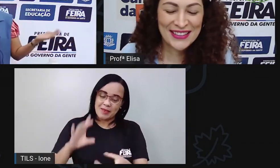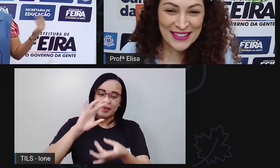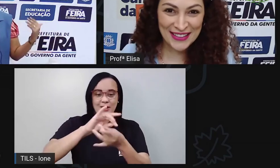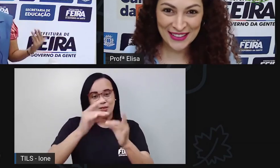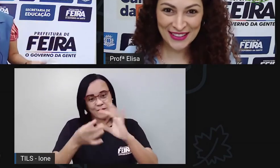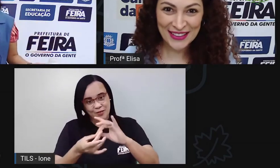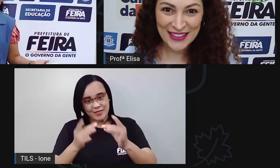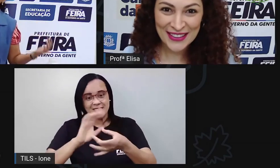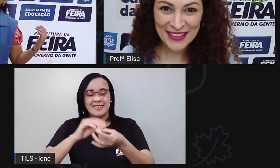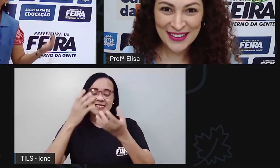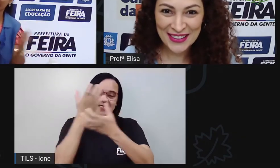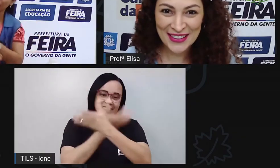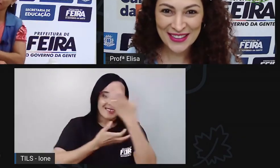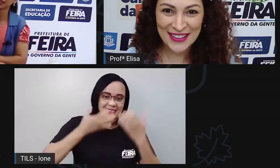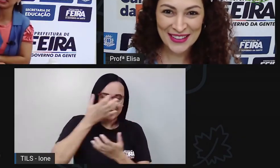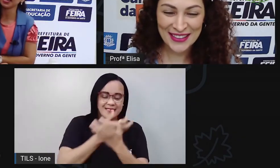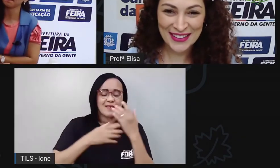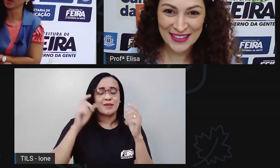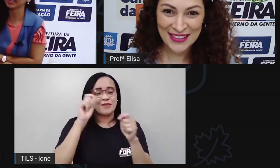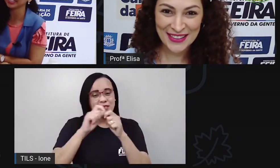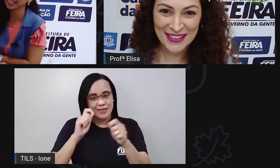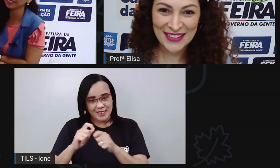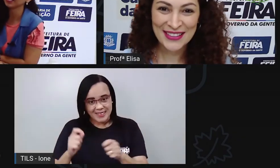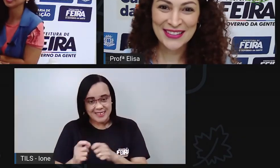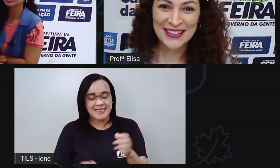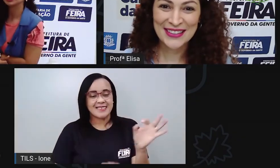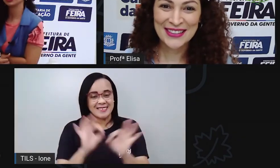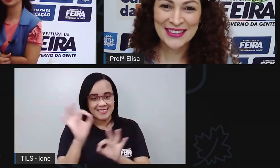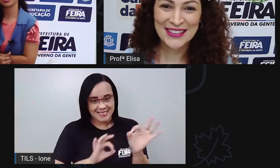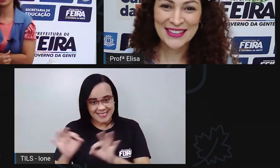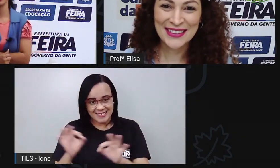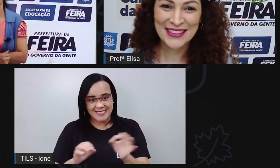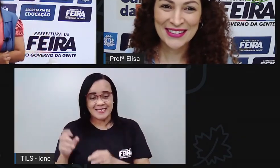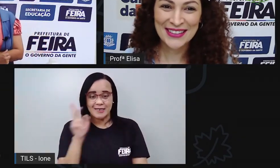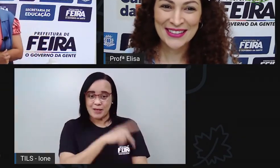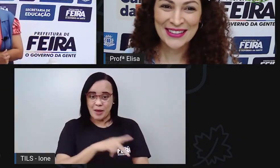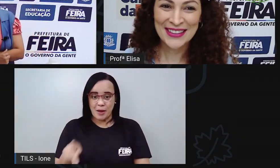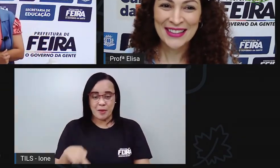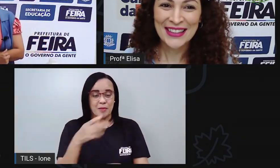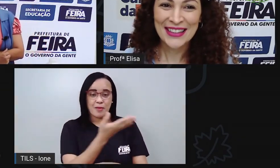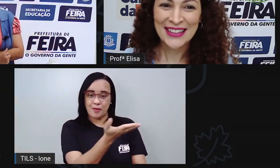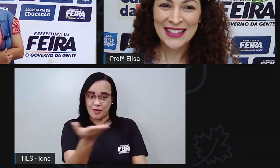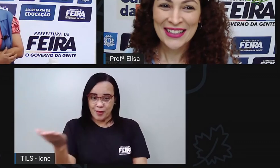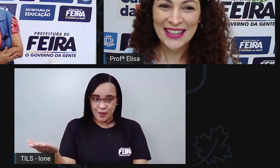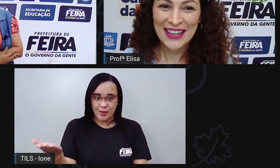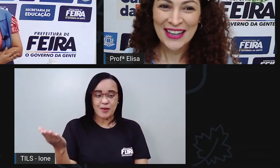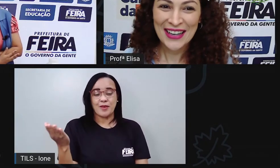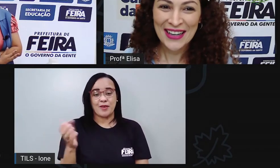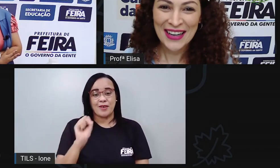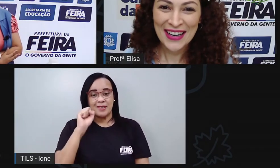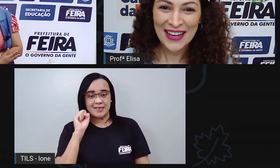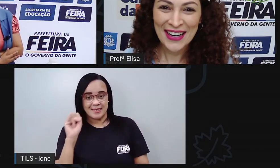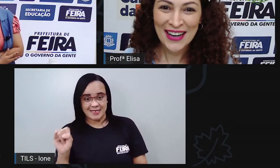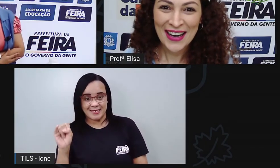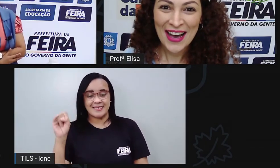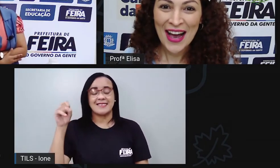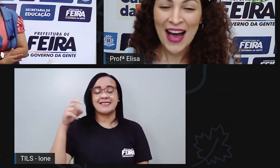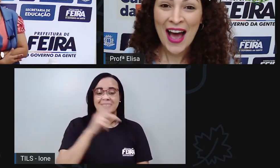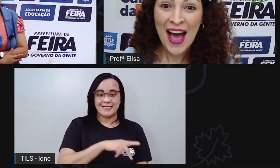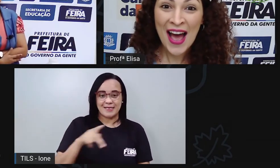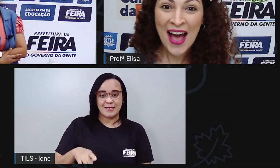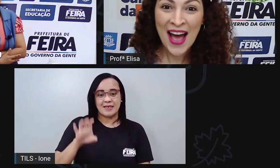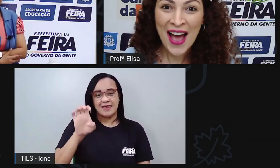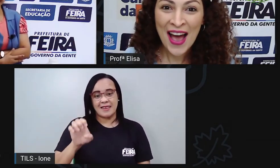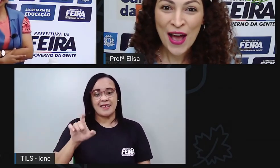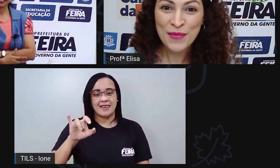cantar, produzir e tocar com a Proci, a Pro Elisa? Diz aí, o que é que nós vamos fazer agora, Pro Elisa?